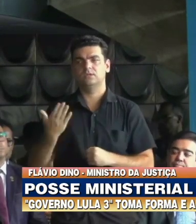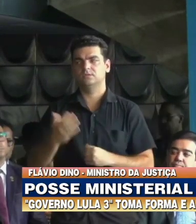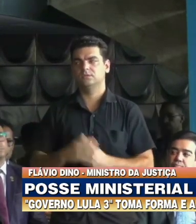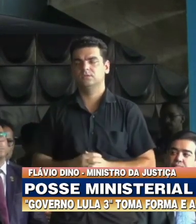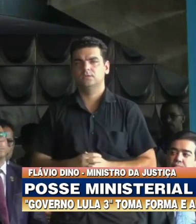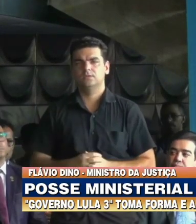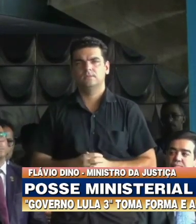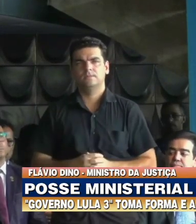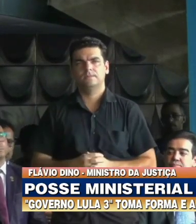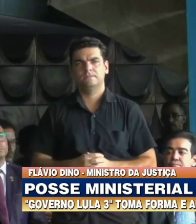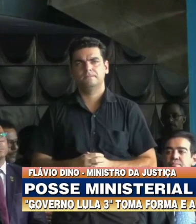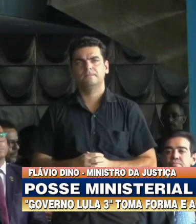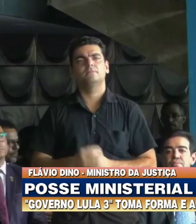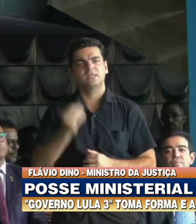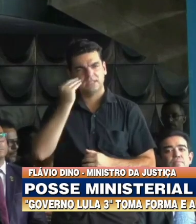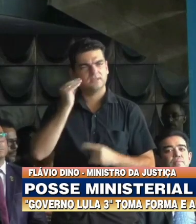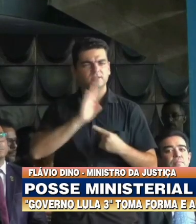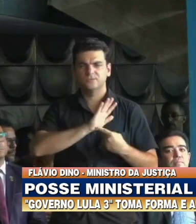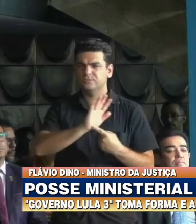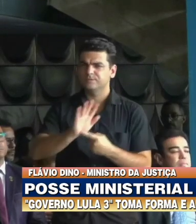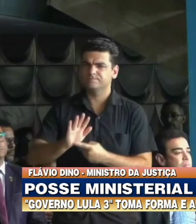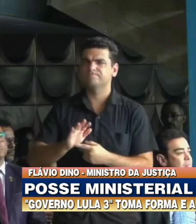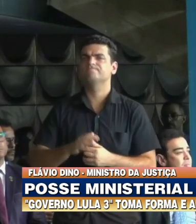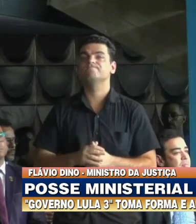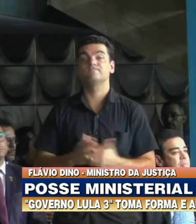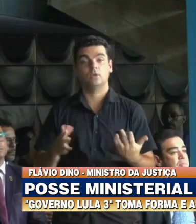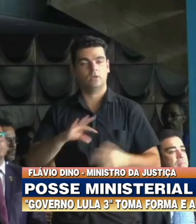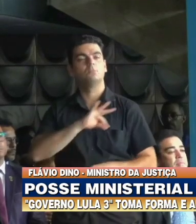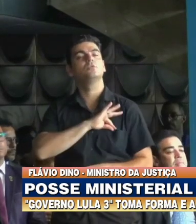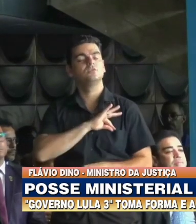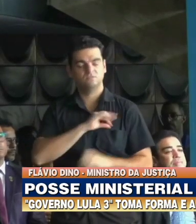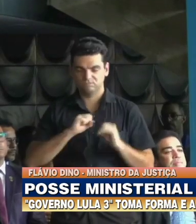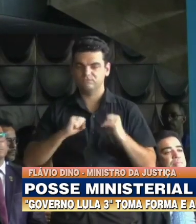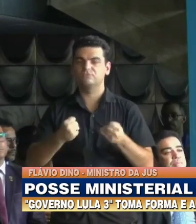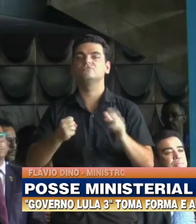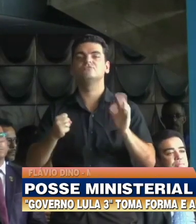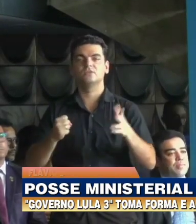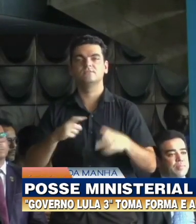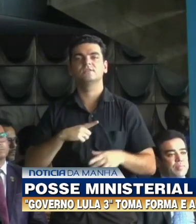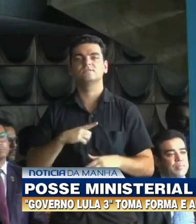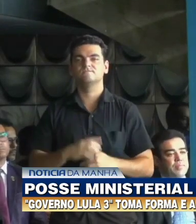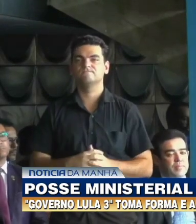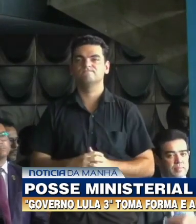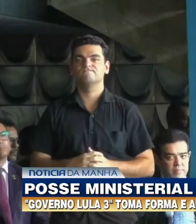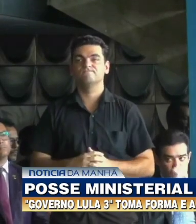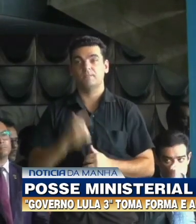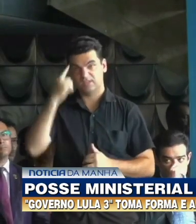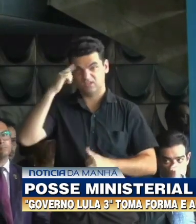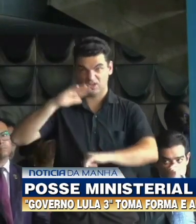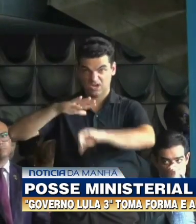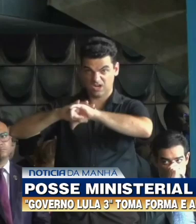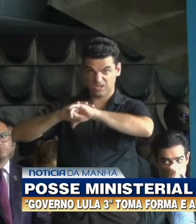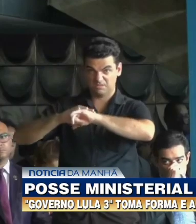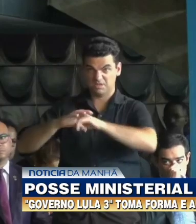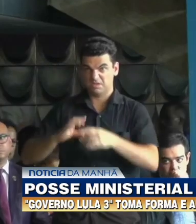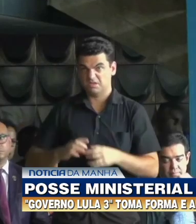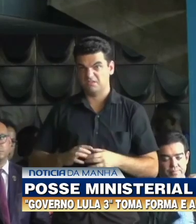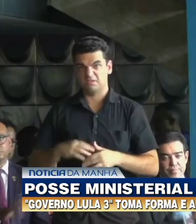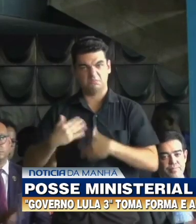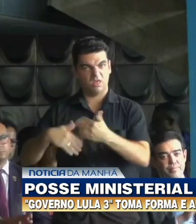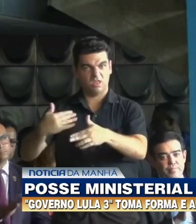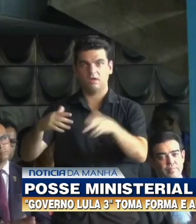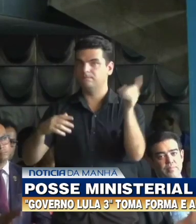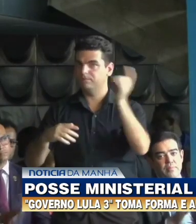os esforços possíveis e cabíveis. E a Polícia Federal assim atuará para que esse crime seja